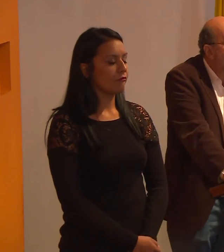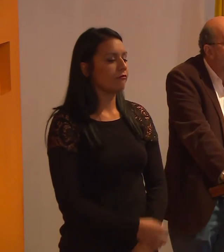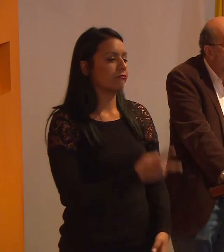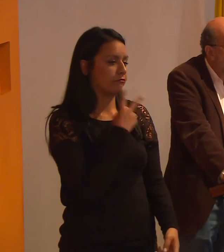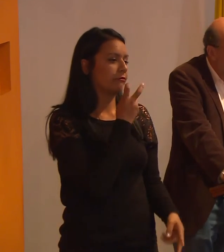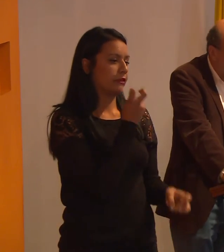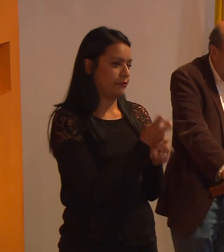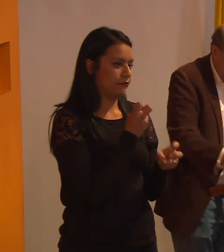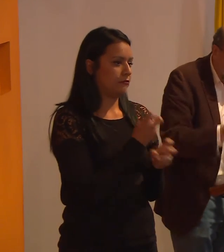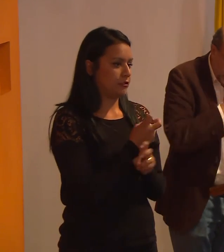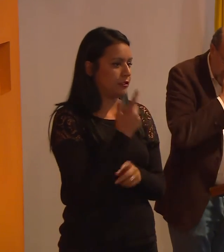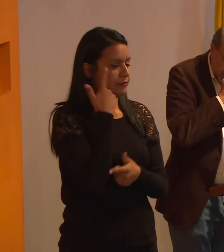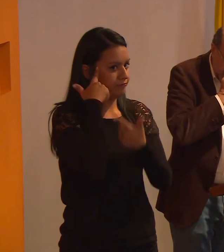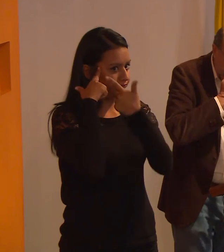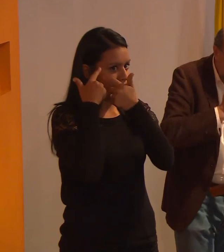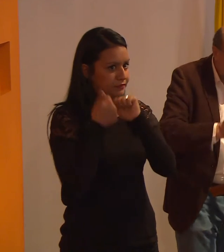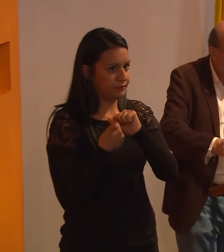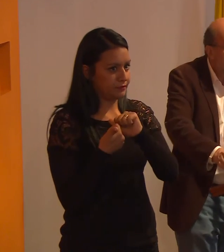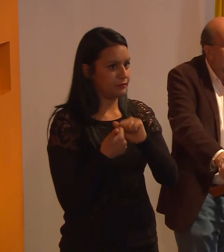dificultades y retos.